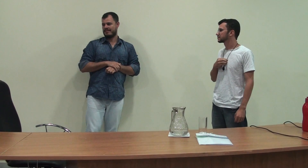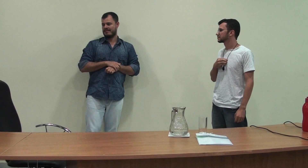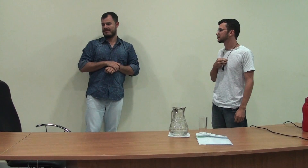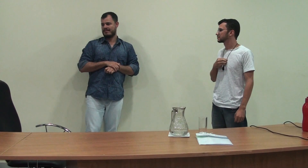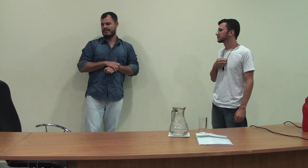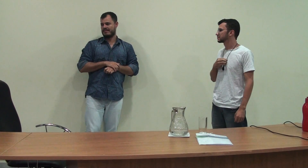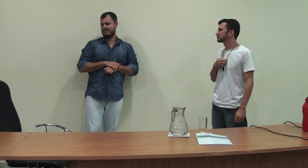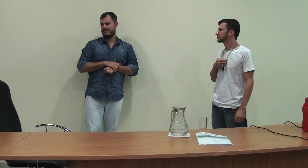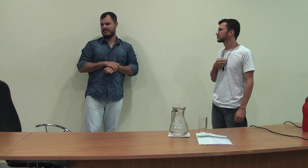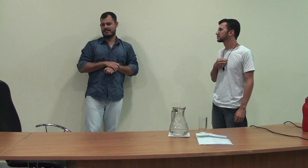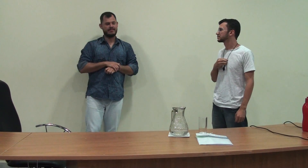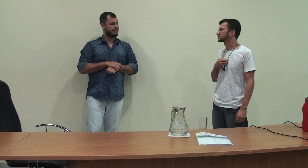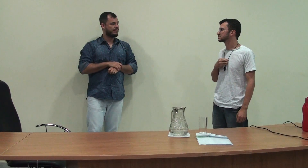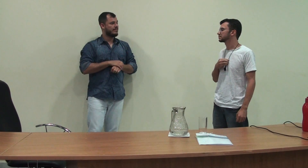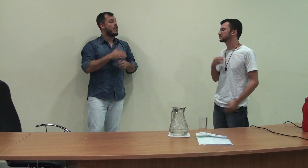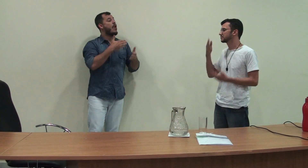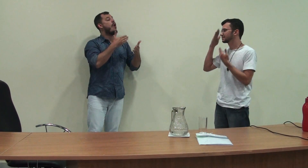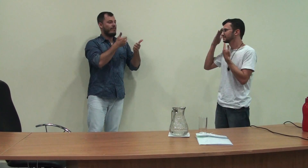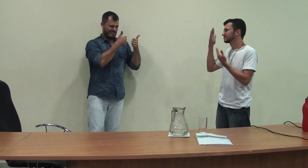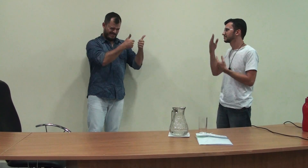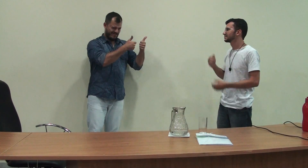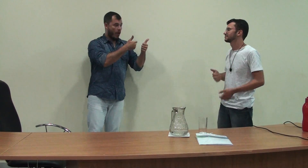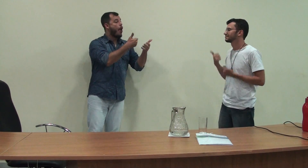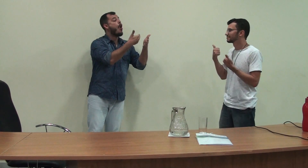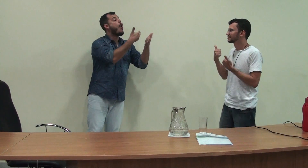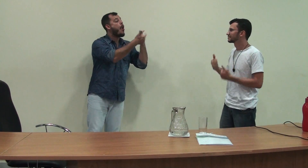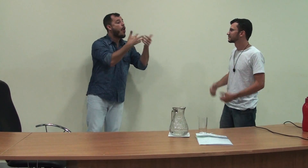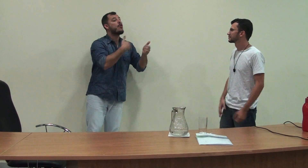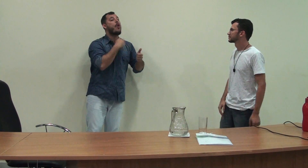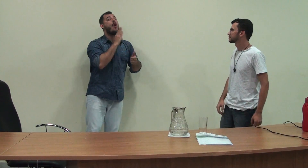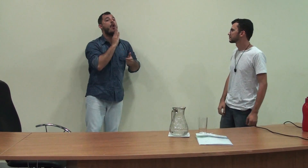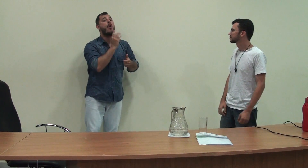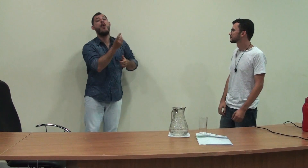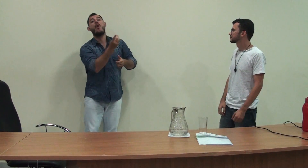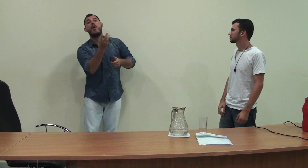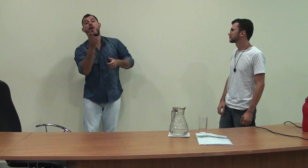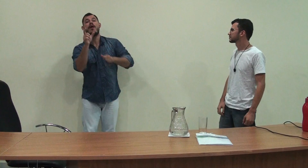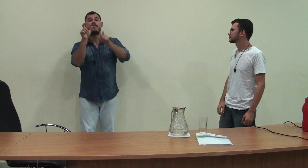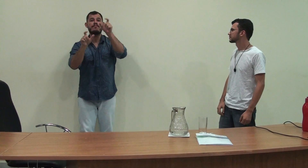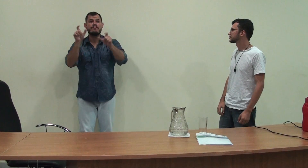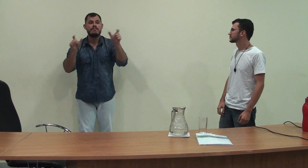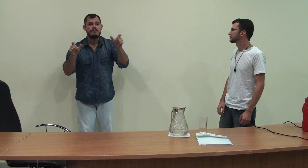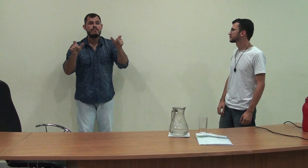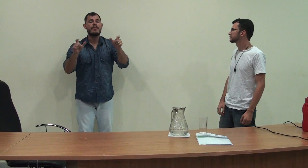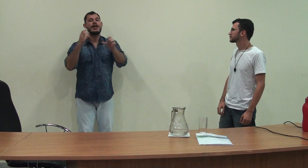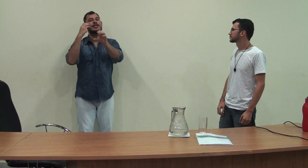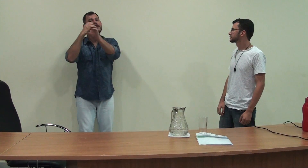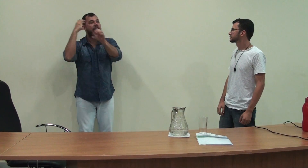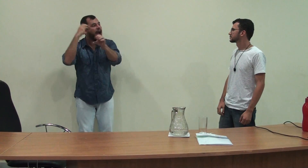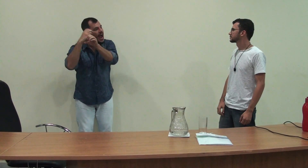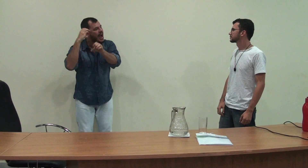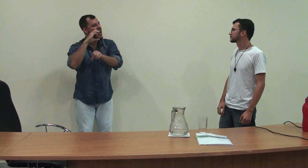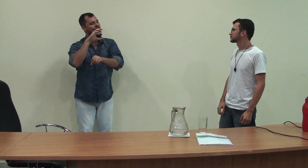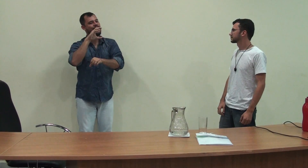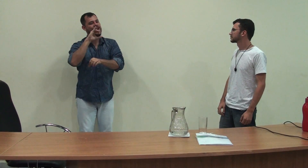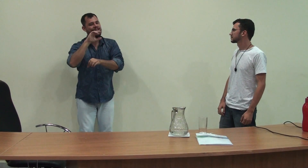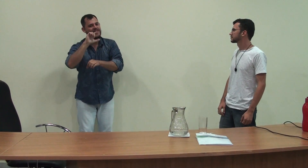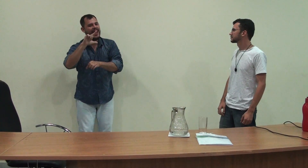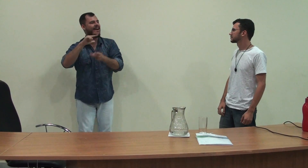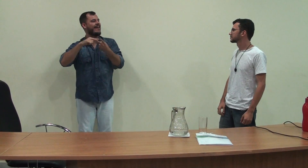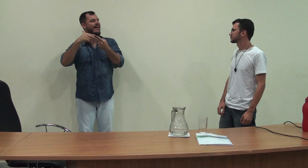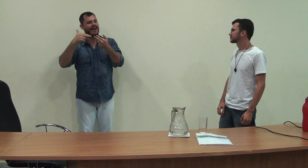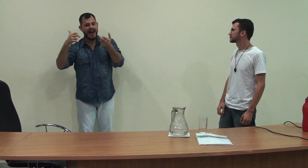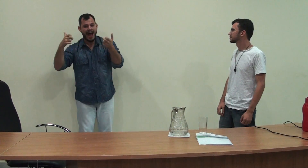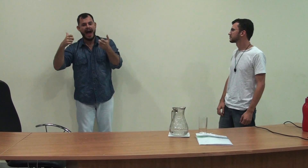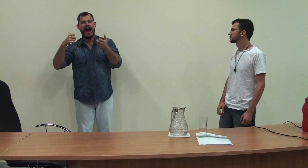vai te ajudar mais. Obrigada, muito valeu. Se eu souber